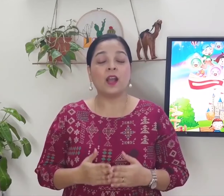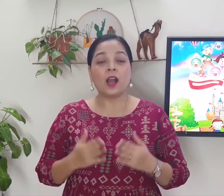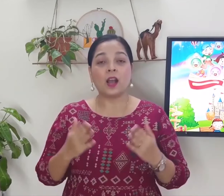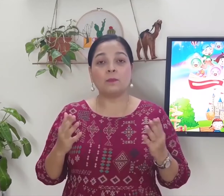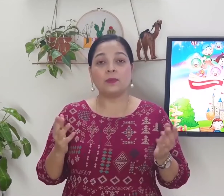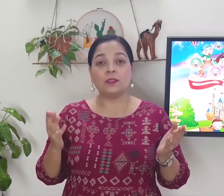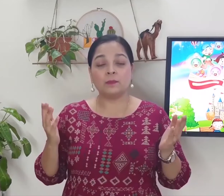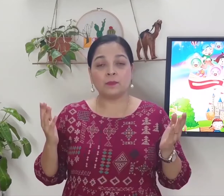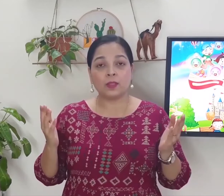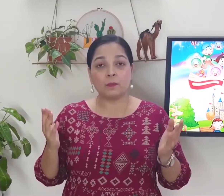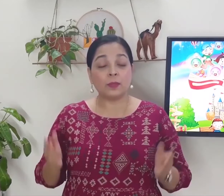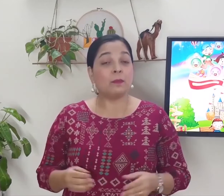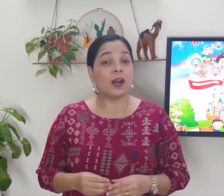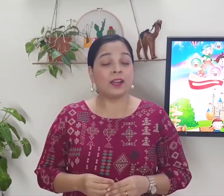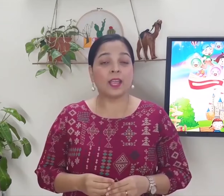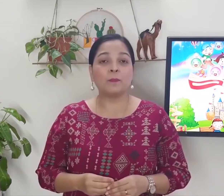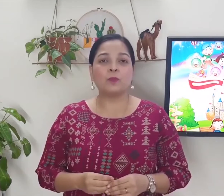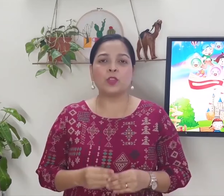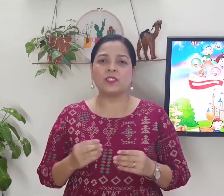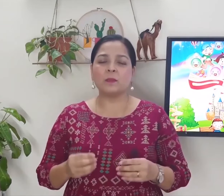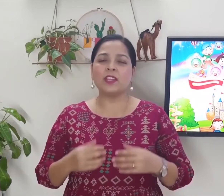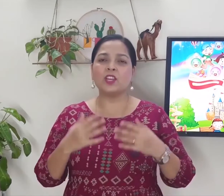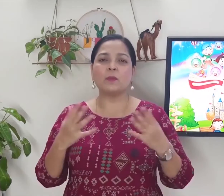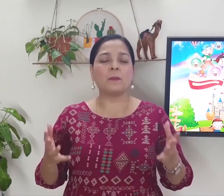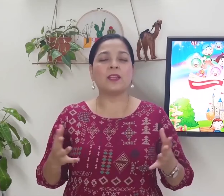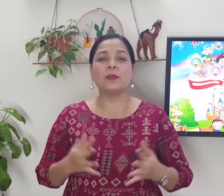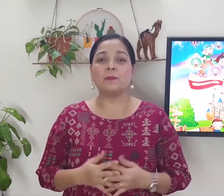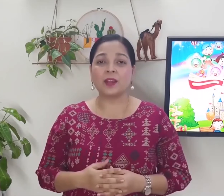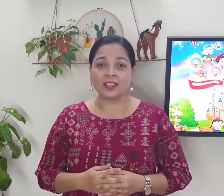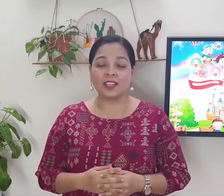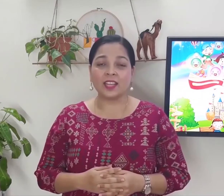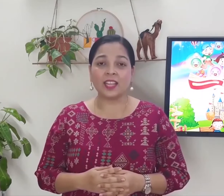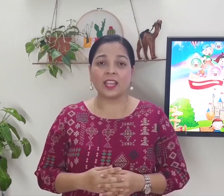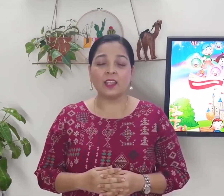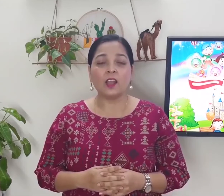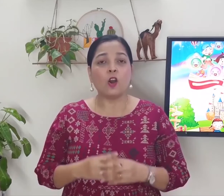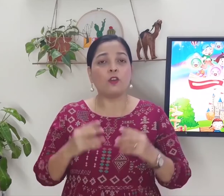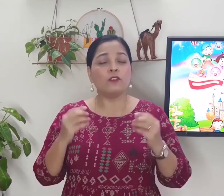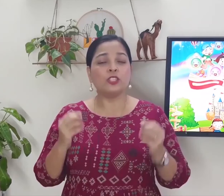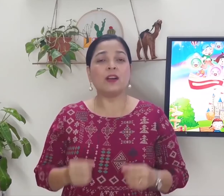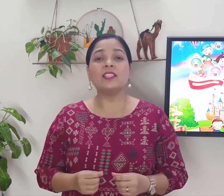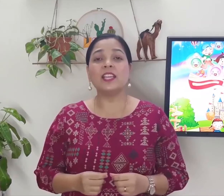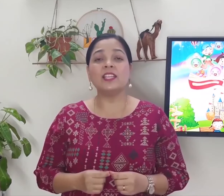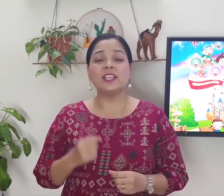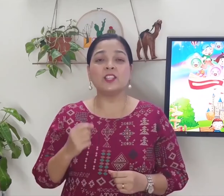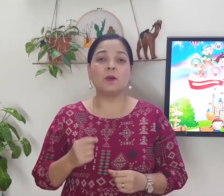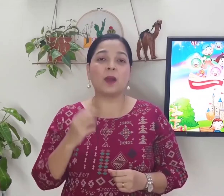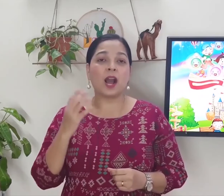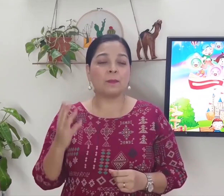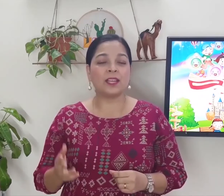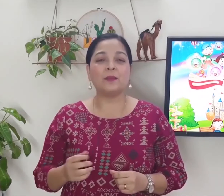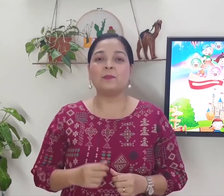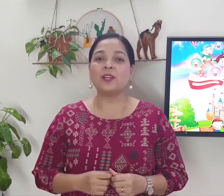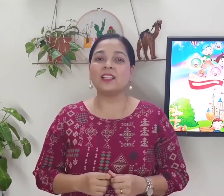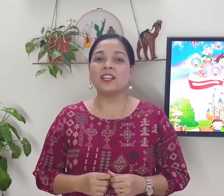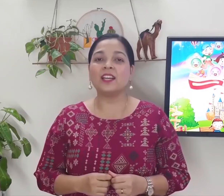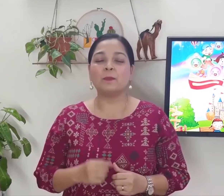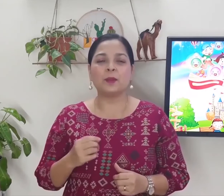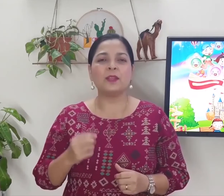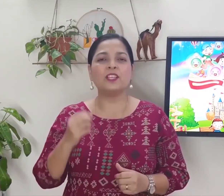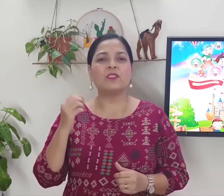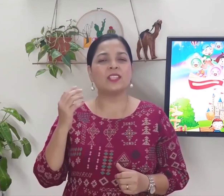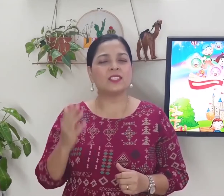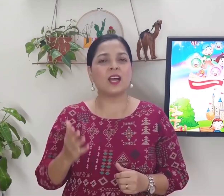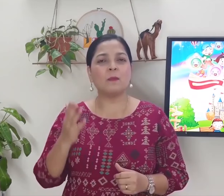शारीरिक अवस्था ठिक छैन, बिरामी हुनुहुन्छ, हामी तपाईँको लागि प्रार्थना गर्नेछौँ। तपाईँ विश्वास गर्नुहोस् कि जब म तपाईँको लागि प्रार्थना